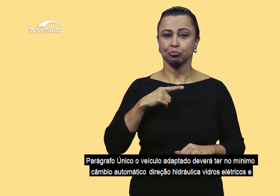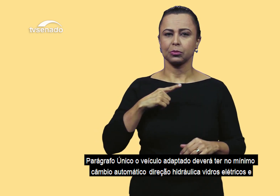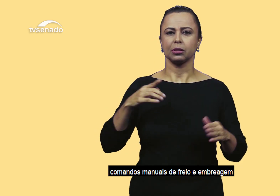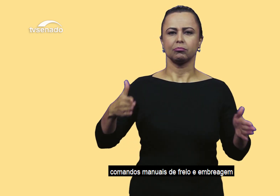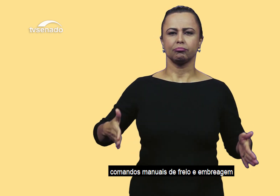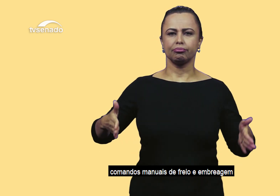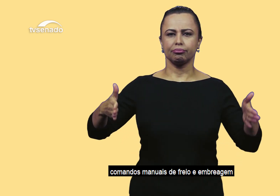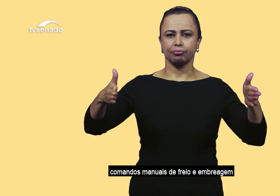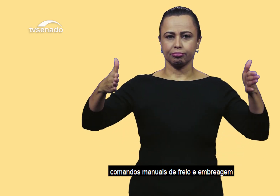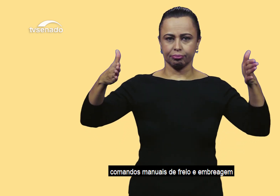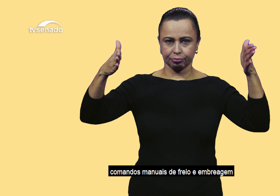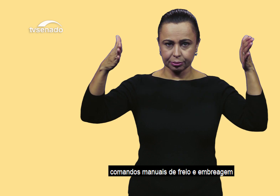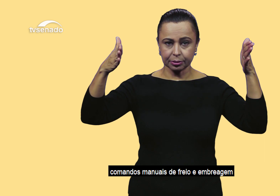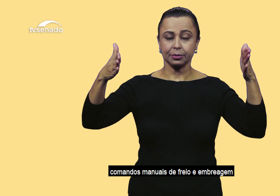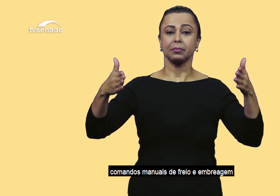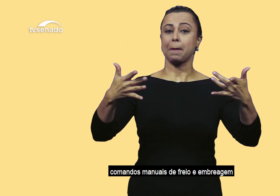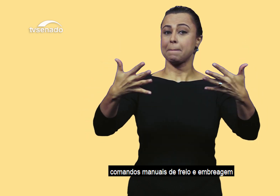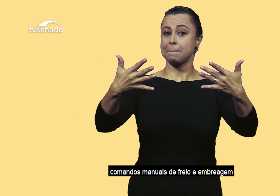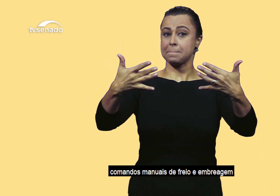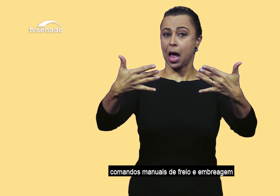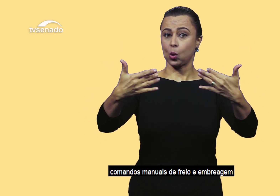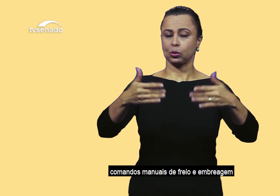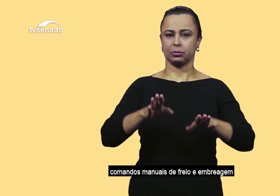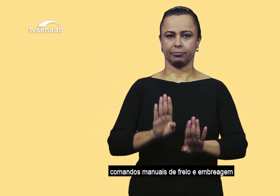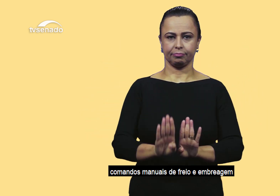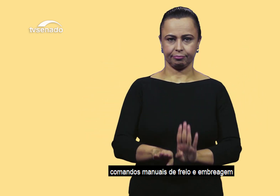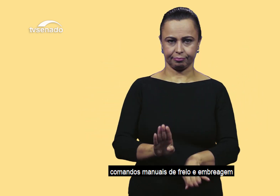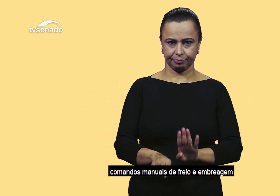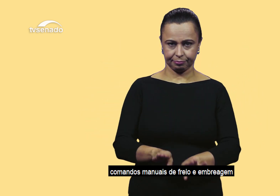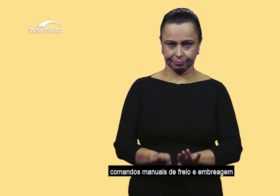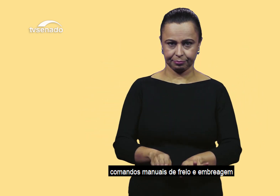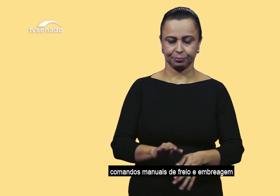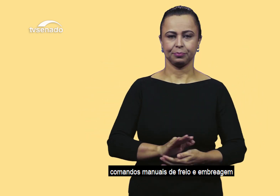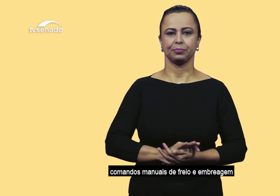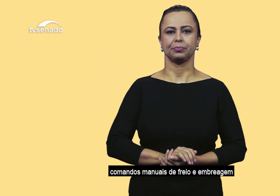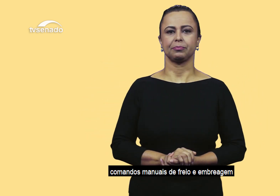elétricos e comandos manuais de freio e de embreagem